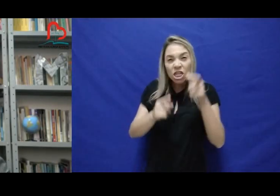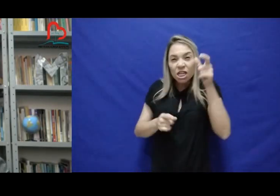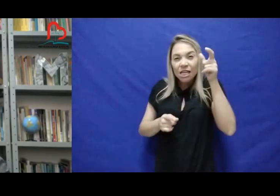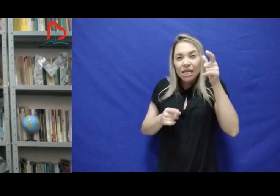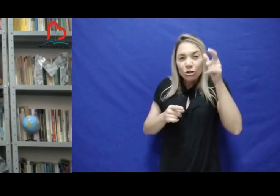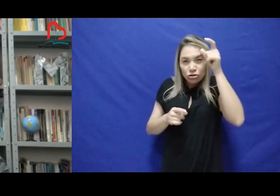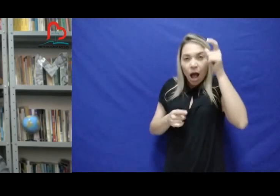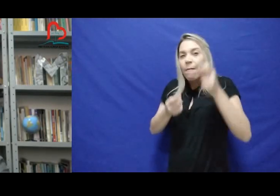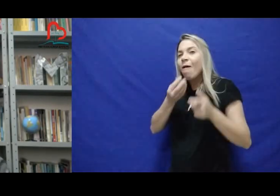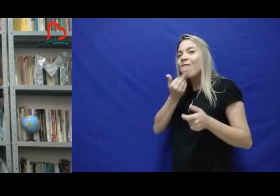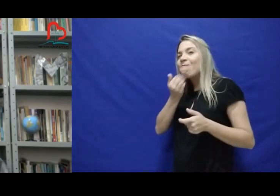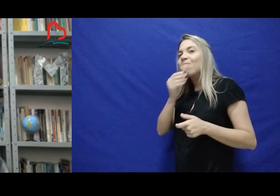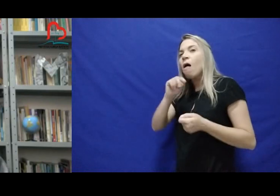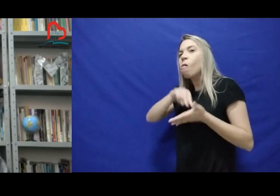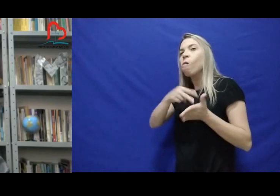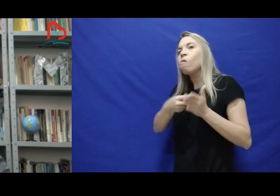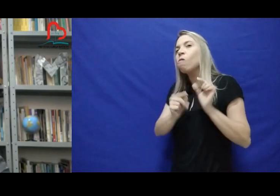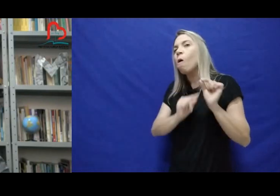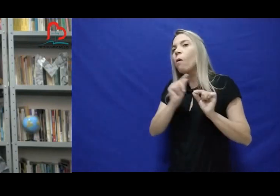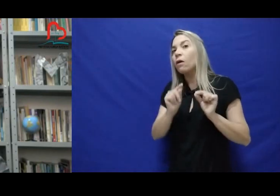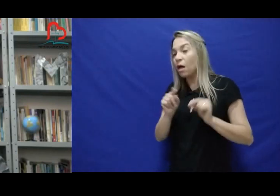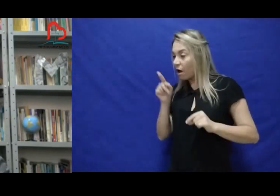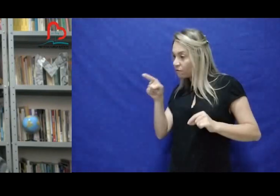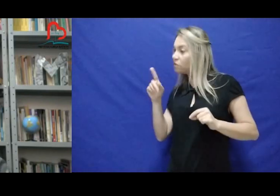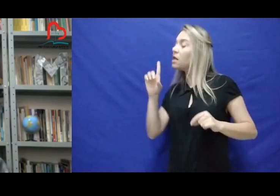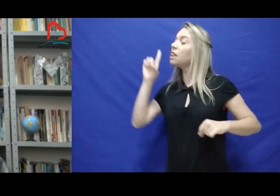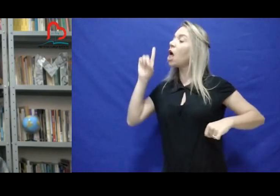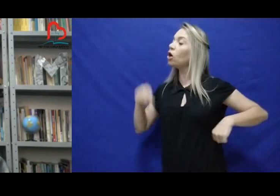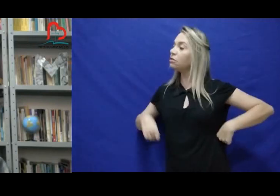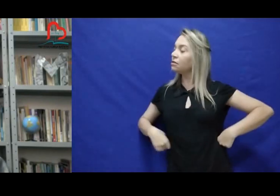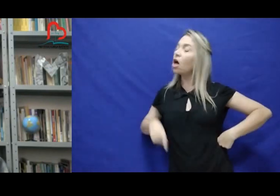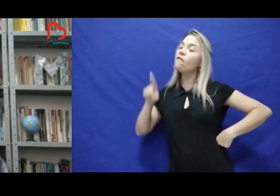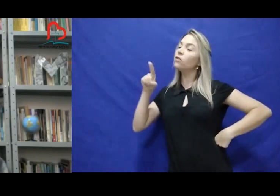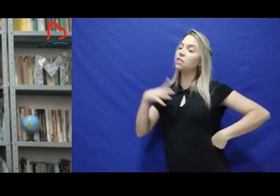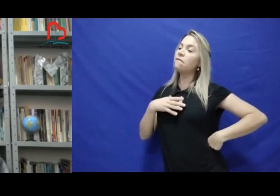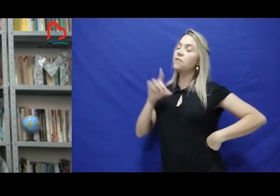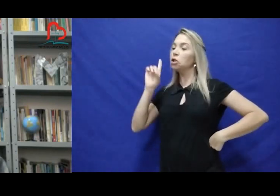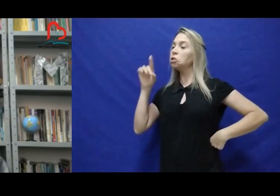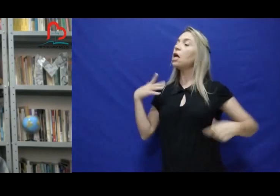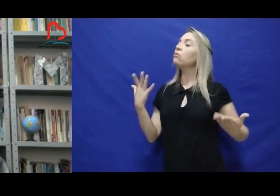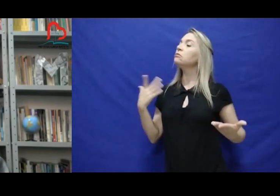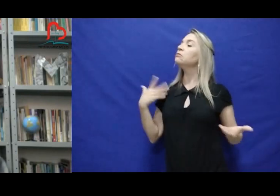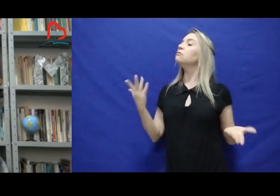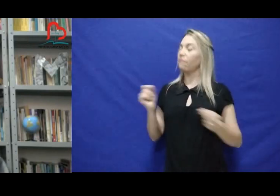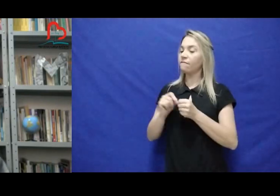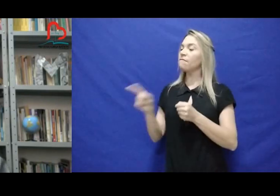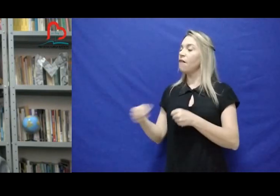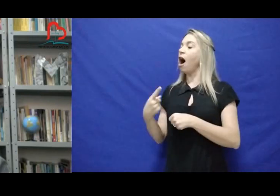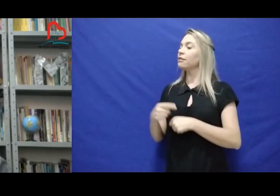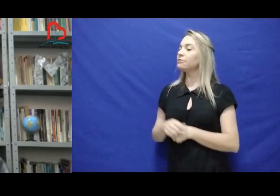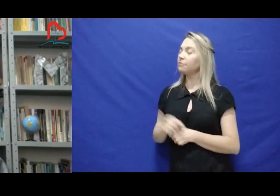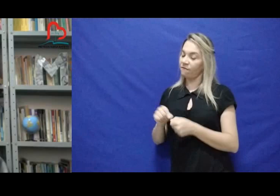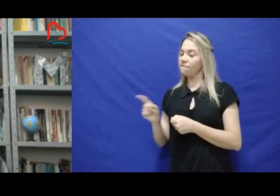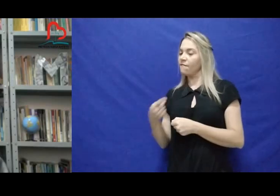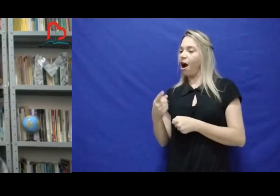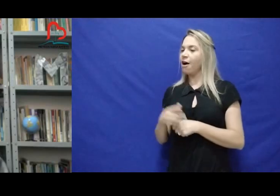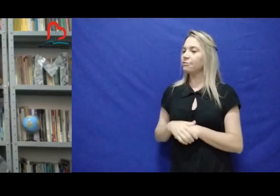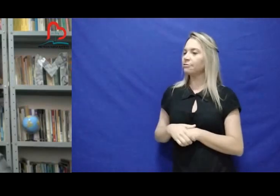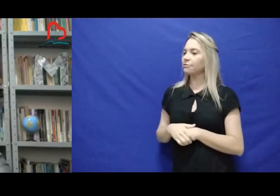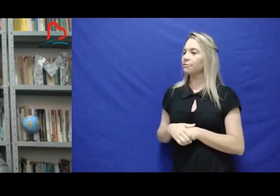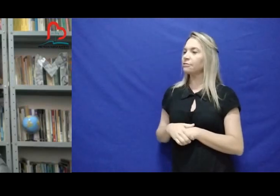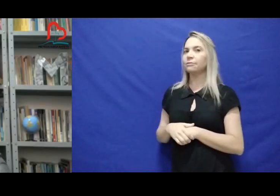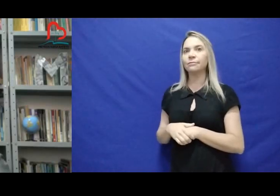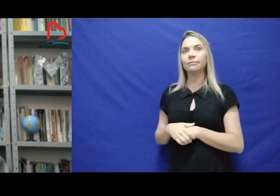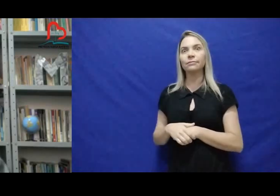Se você é crente, se você tem poder, se você é mesmo conhecedor da vontade de